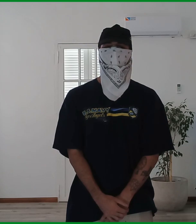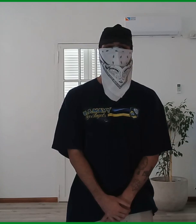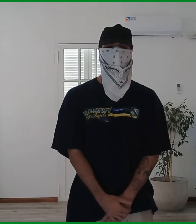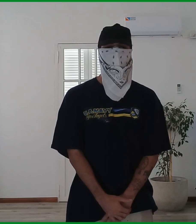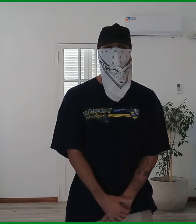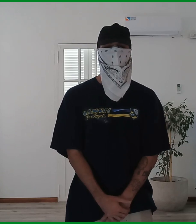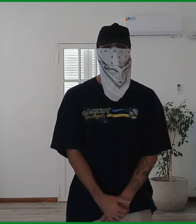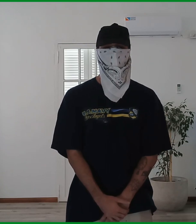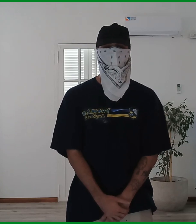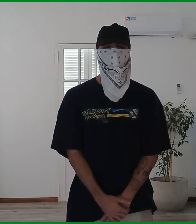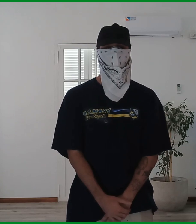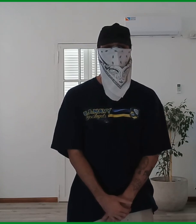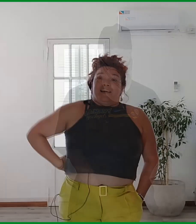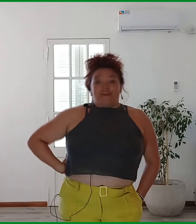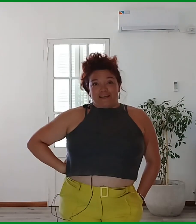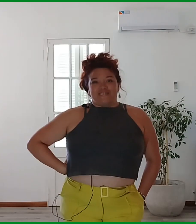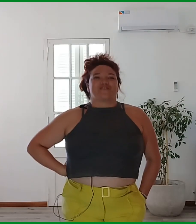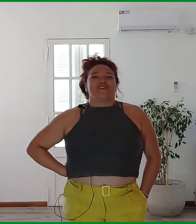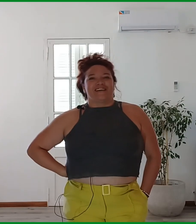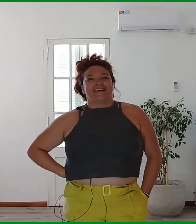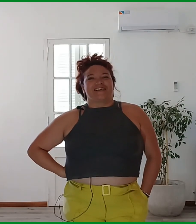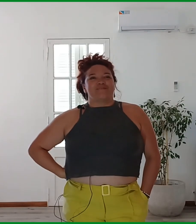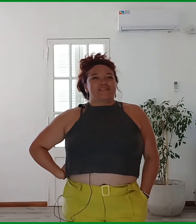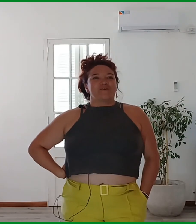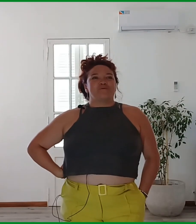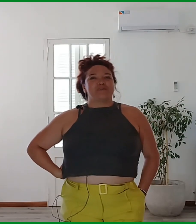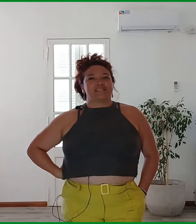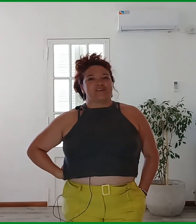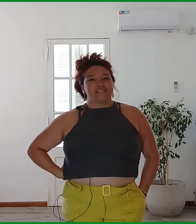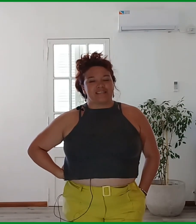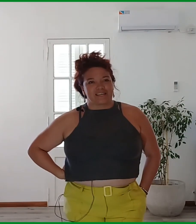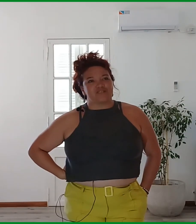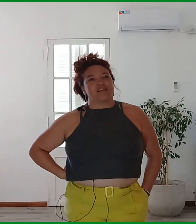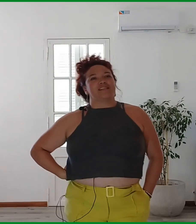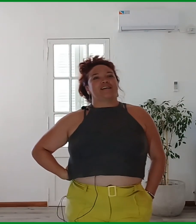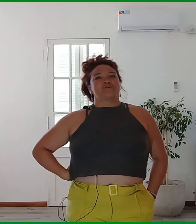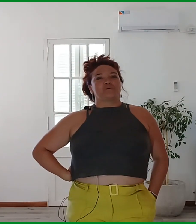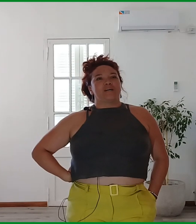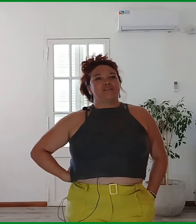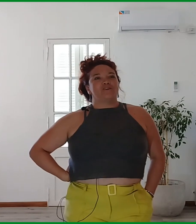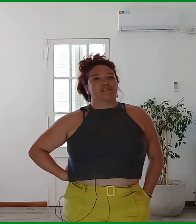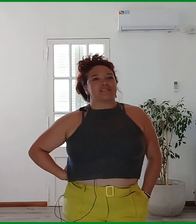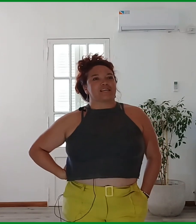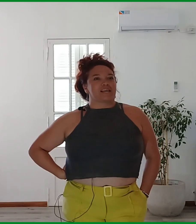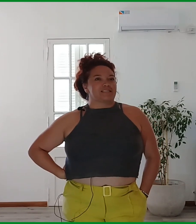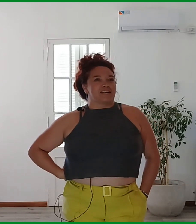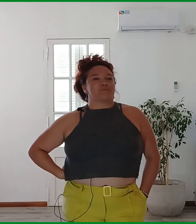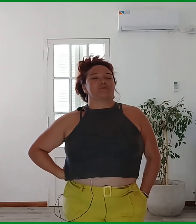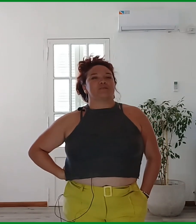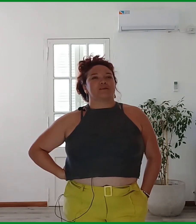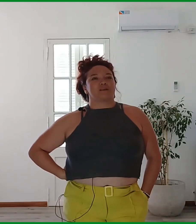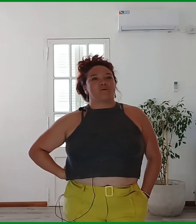del estilo que tiene cada uno. El Manso. El Manso es un festival internacional de arte urbano que se realiza en la provincia de San